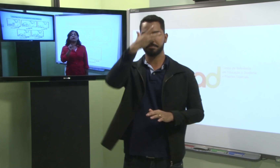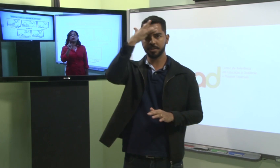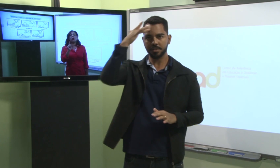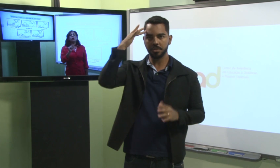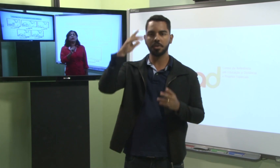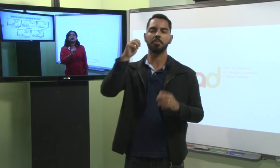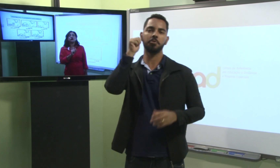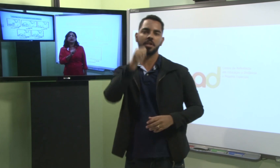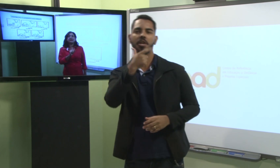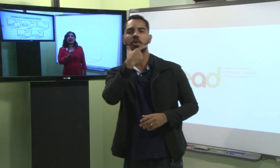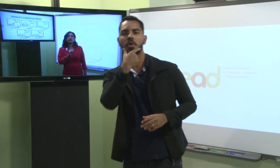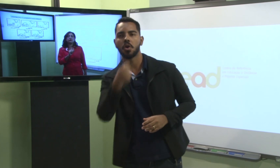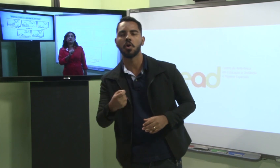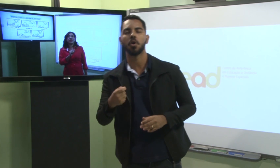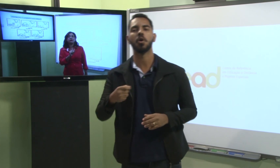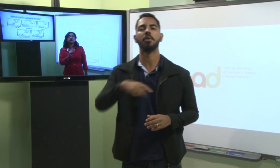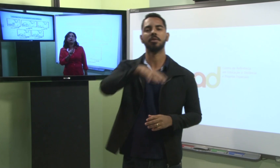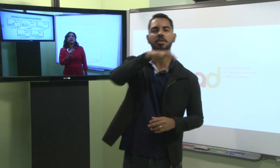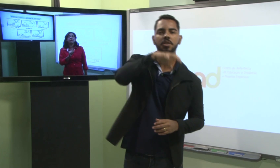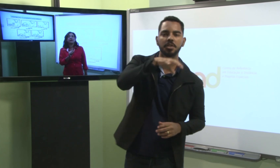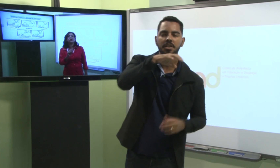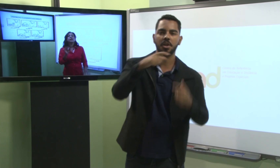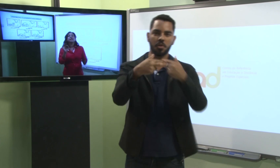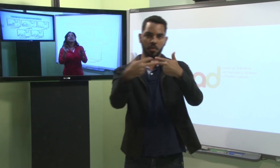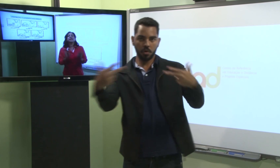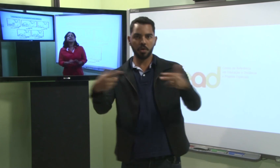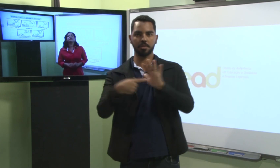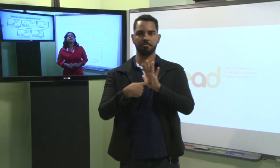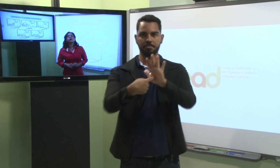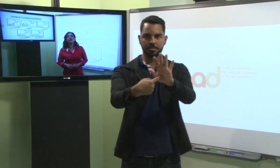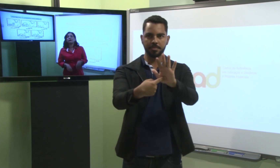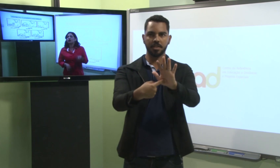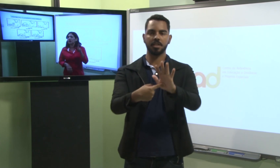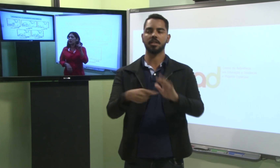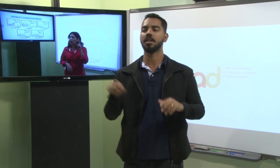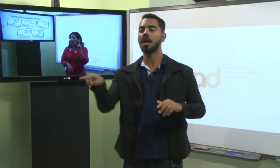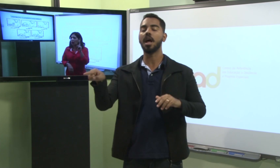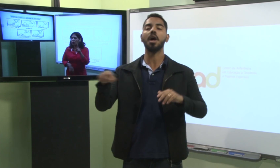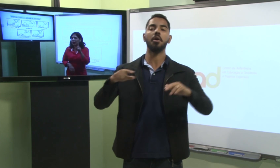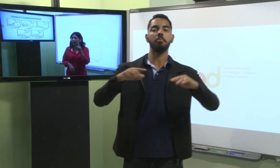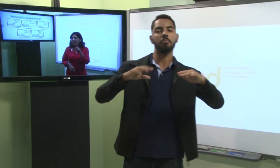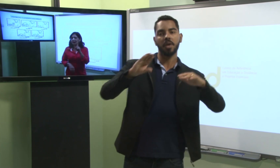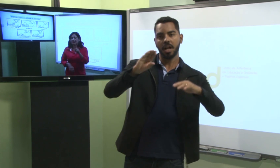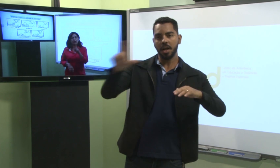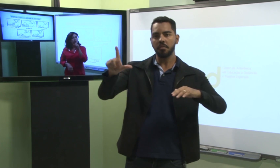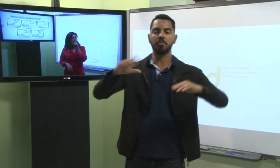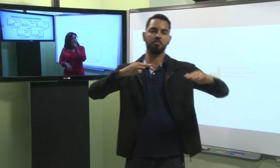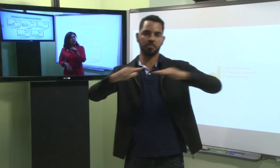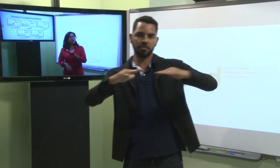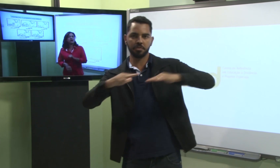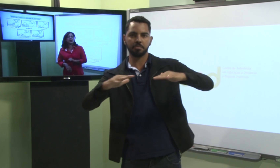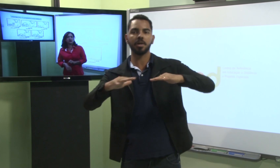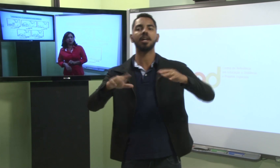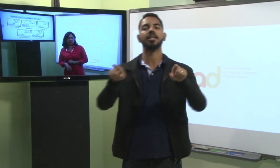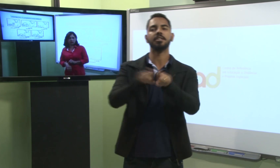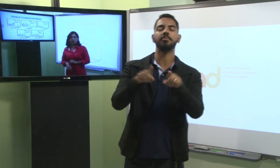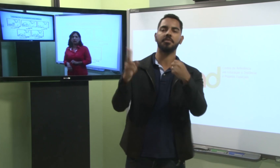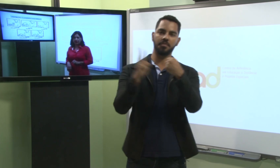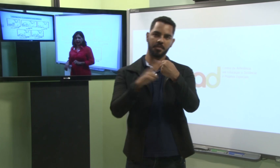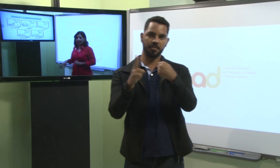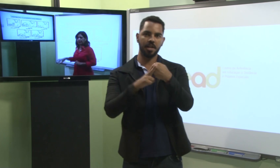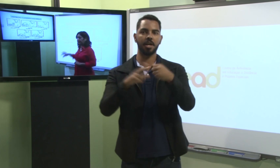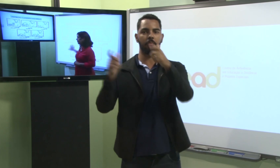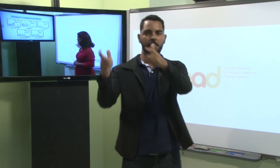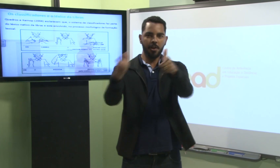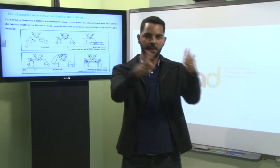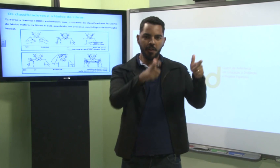também são comumente utilizados nos verbos de movimento e também nos verbos de localização. Não esqueçam isso,